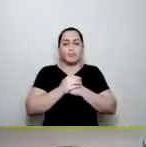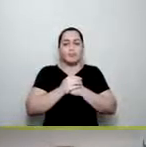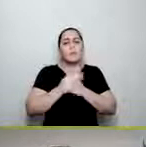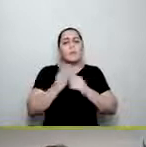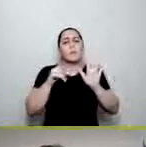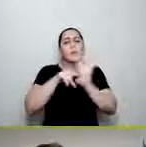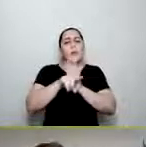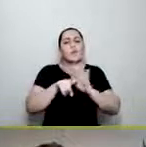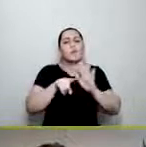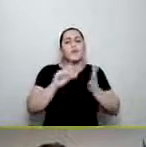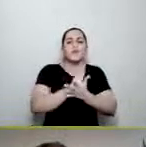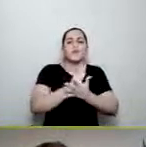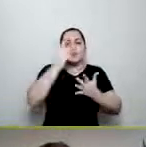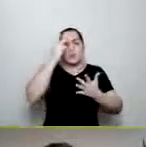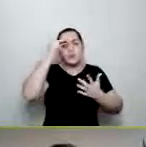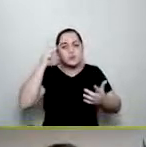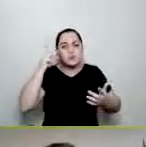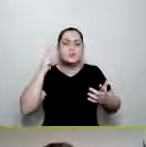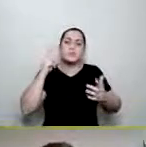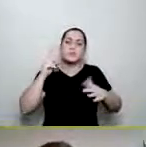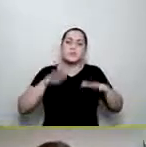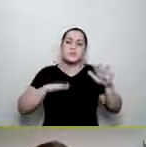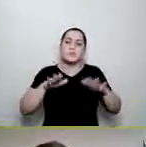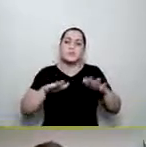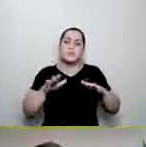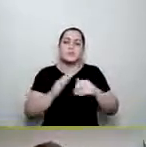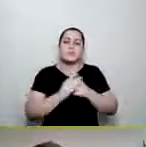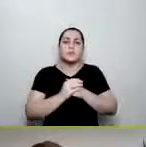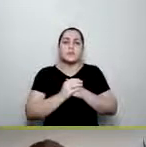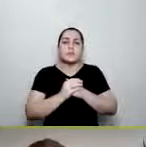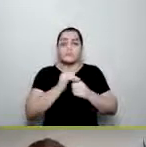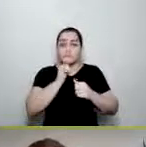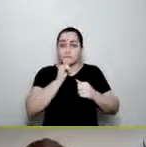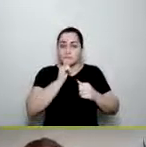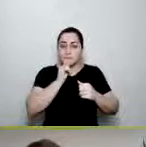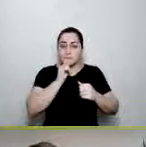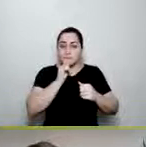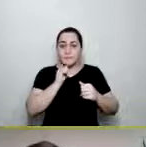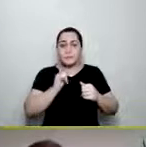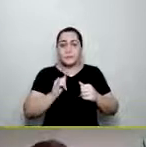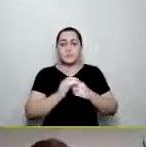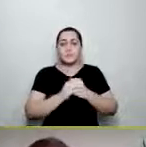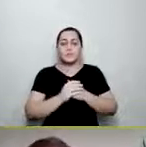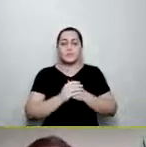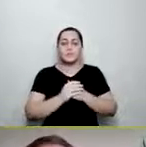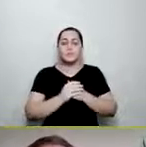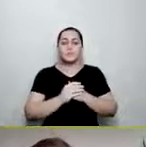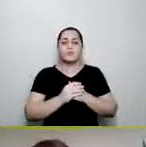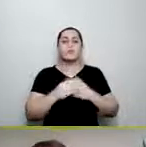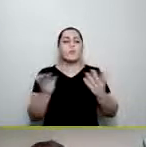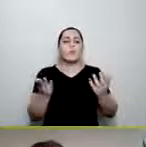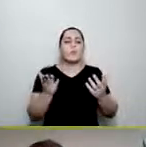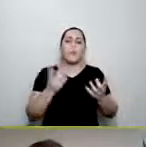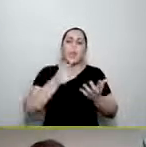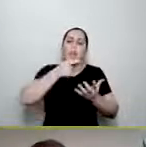pergunta que linguistas recebem muitas vezes, eu pelo menos sempre recebo, é a questão de quantas línguas, afinal, tem no mundo? Qual é